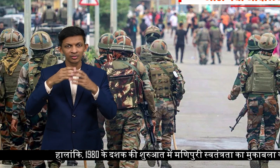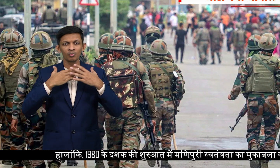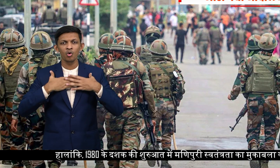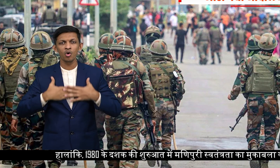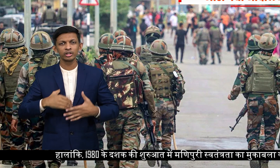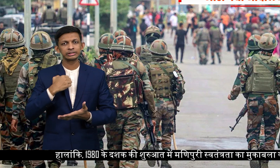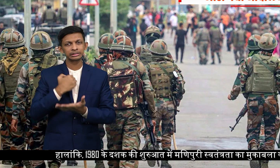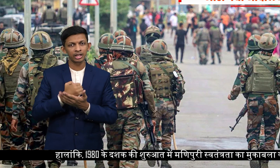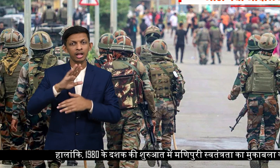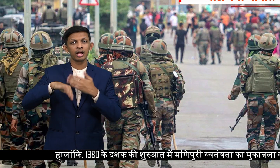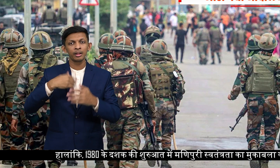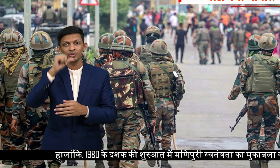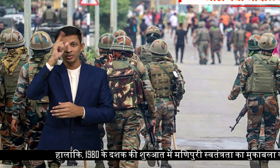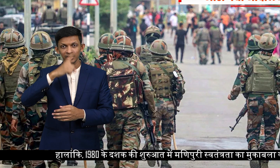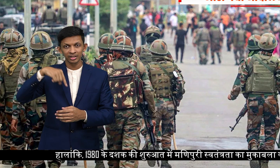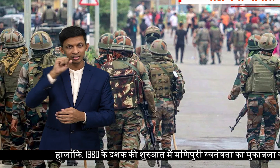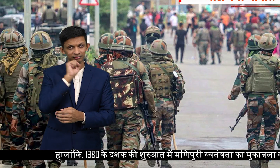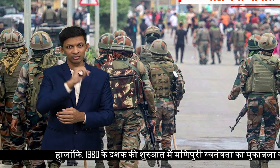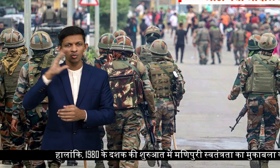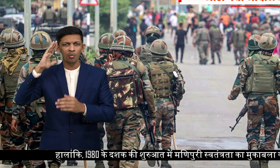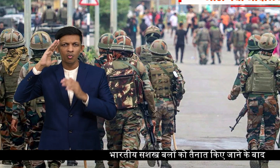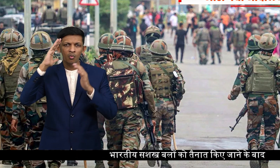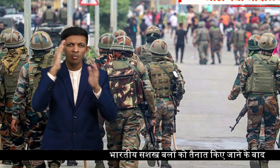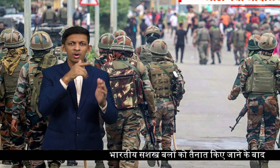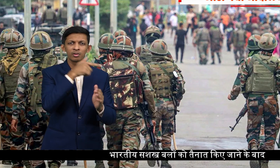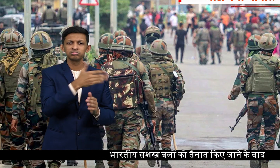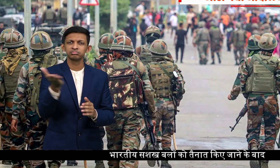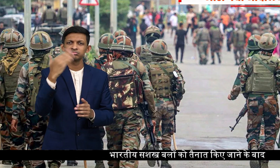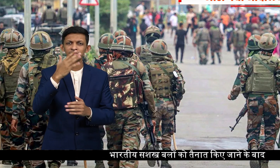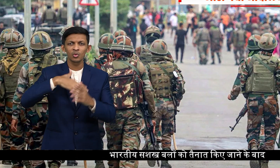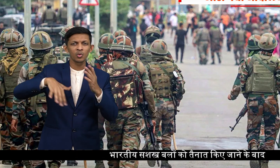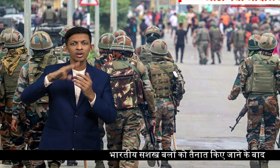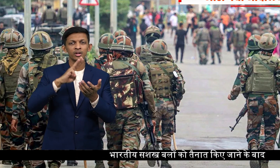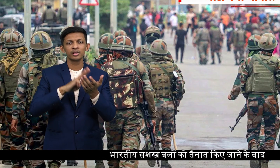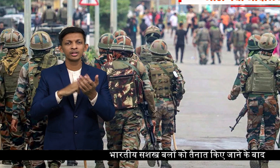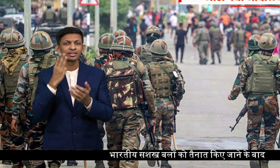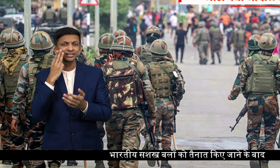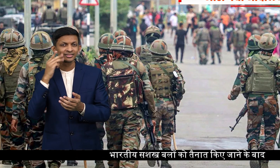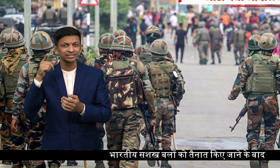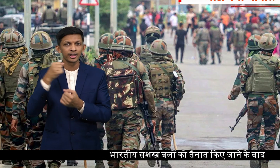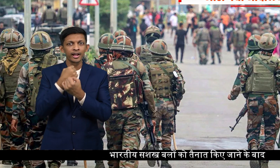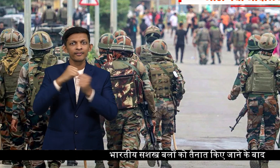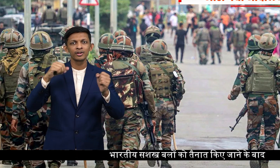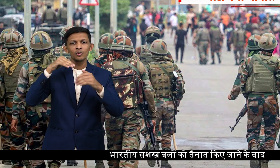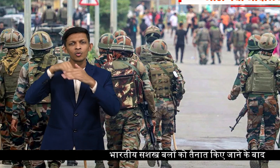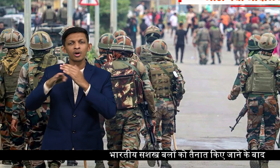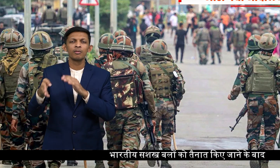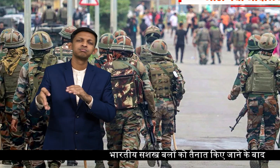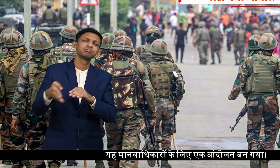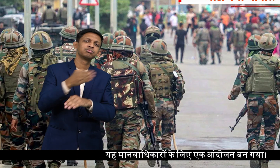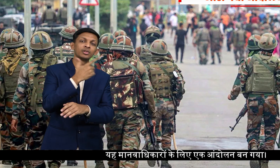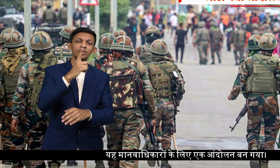में मणिपुरी स्वतंत्रता का मुकाबला करने के लिए भारतीय सशस्त्र बलों को तैनात किए जाने